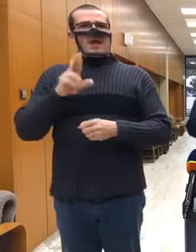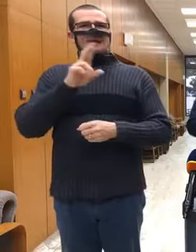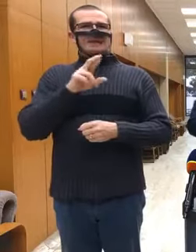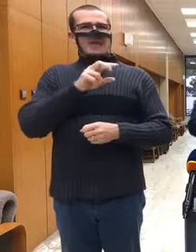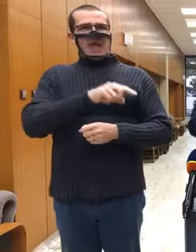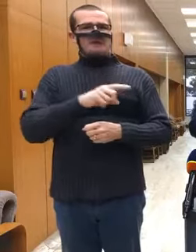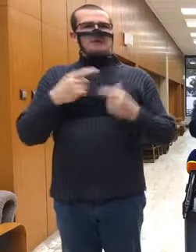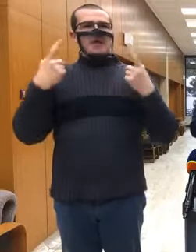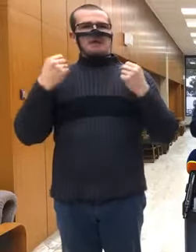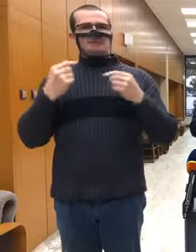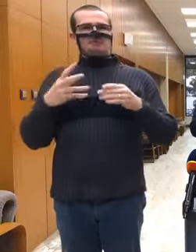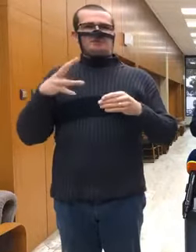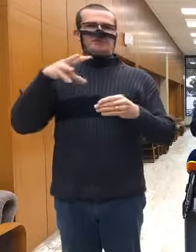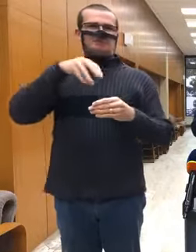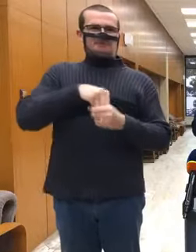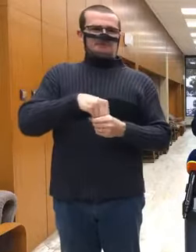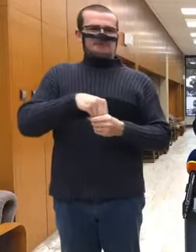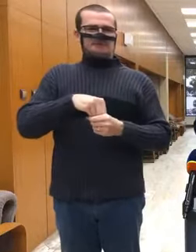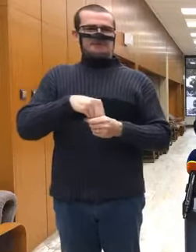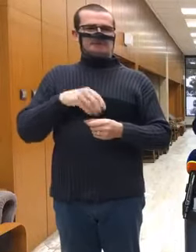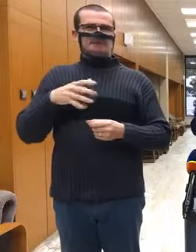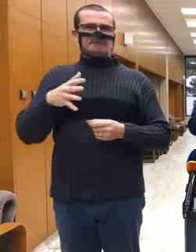pani Remišová